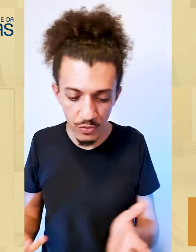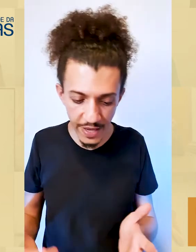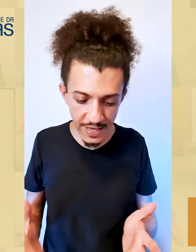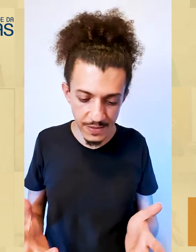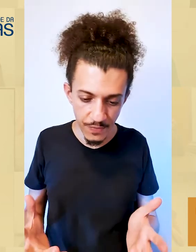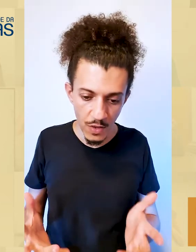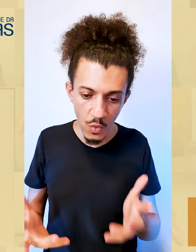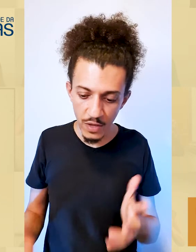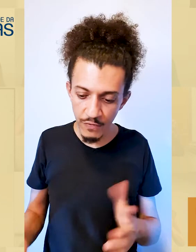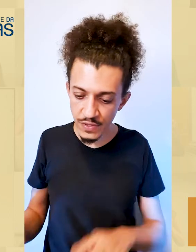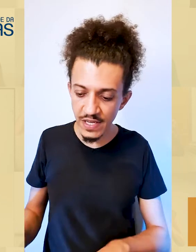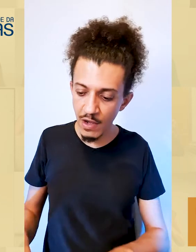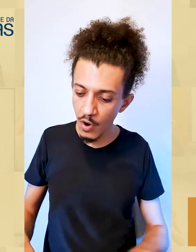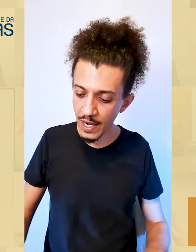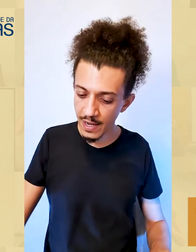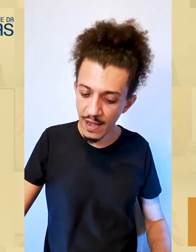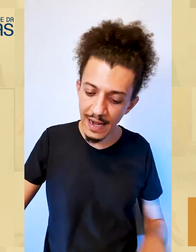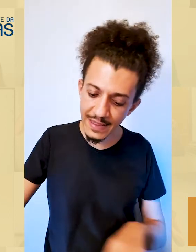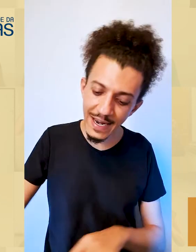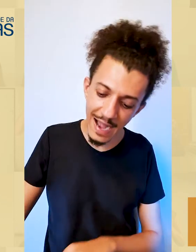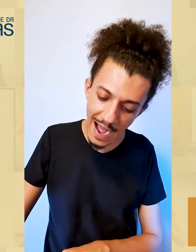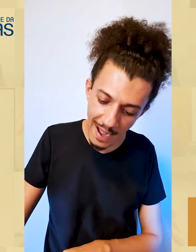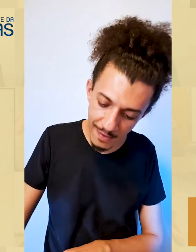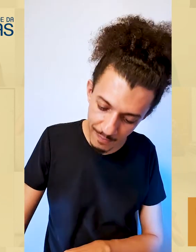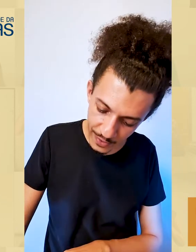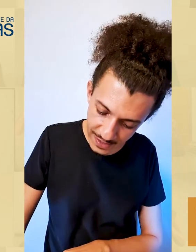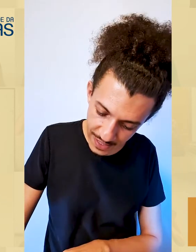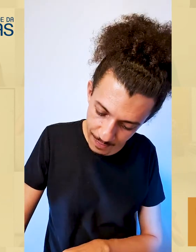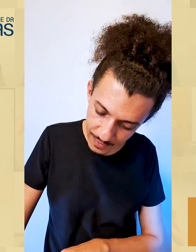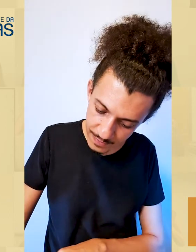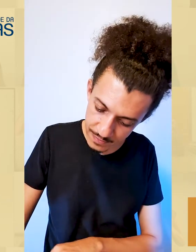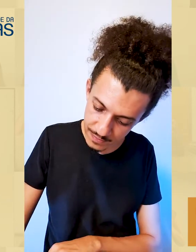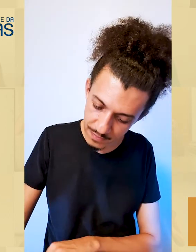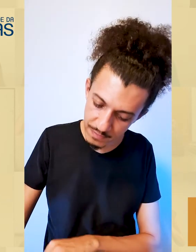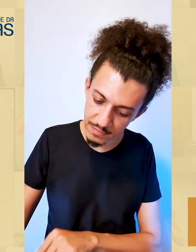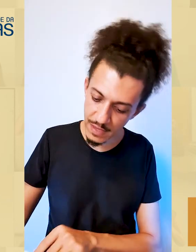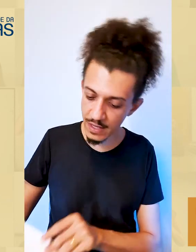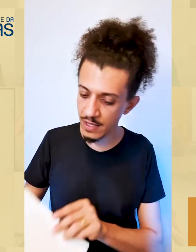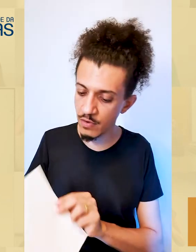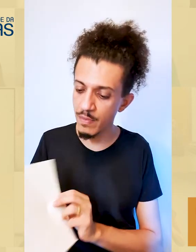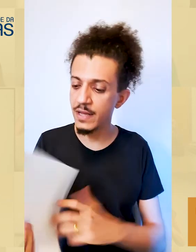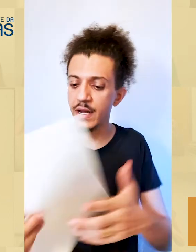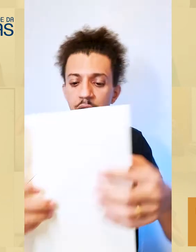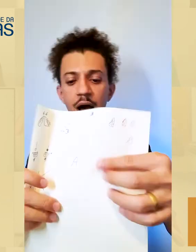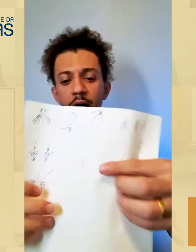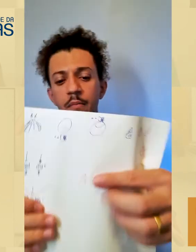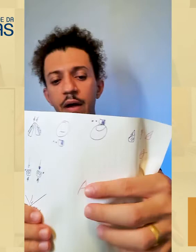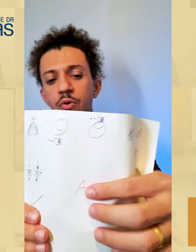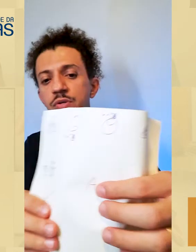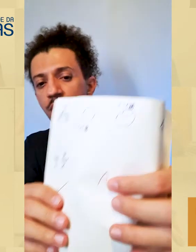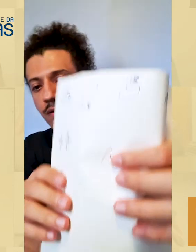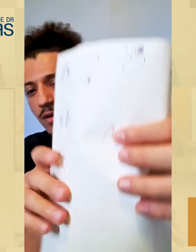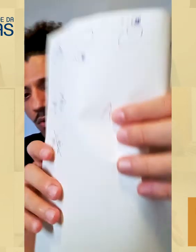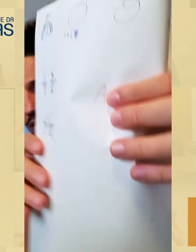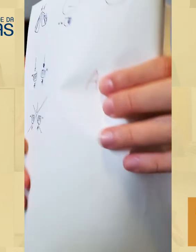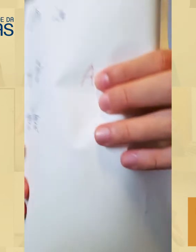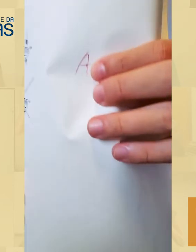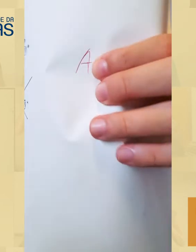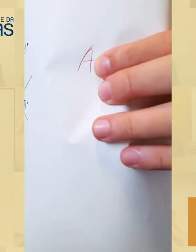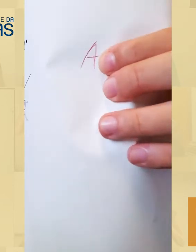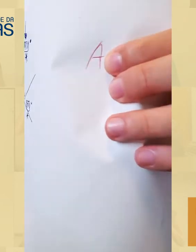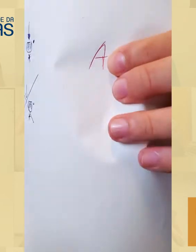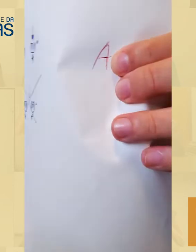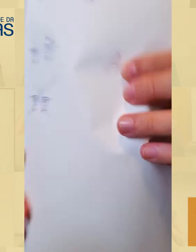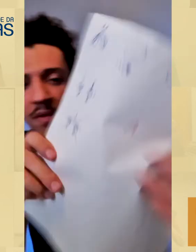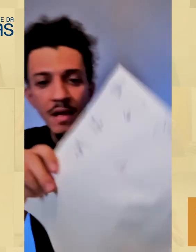O português, quando você olha a letra A, por exemplo, aqui uma letra A maiúscula, quando você olha a